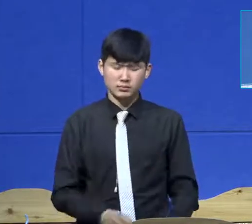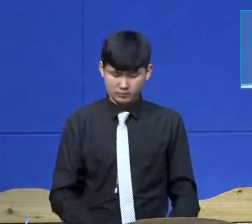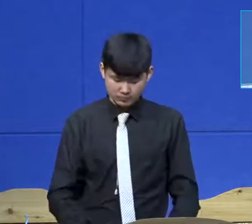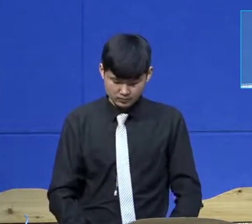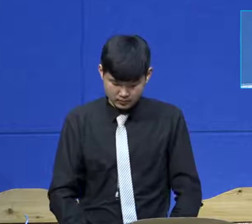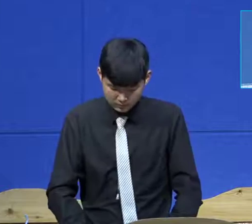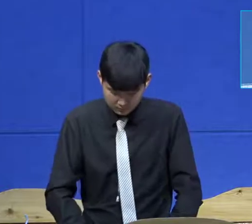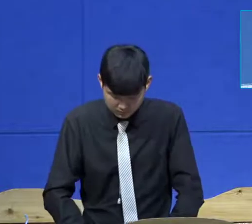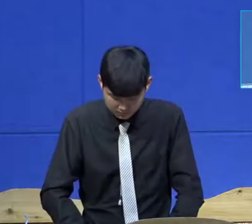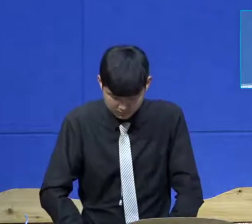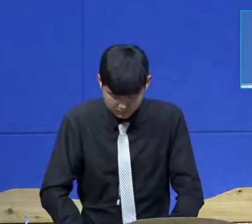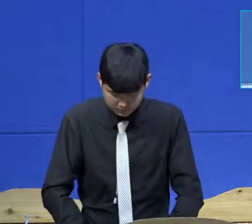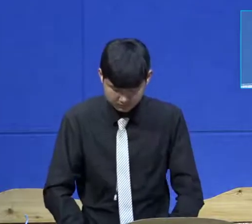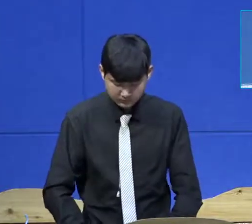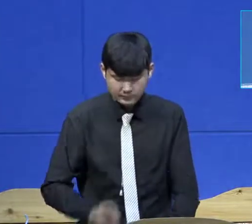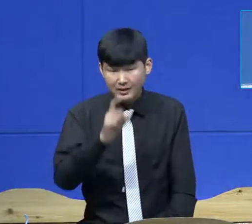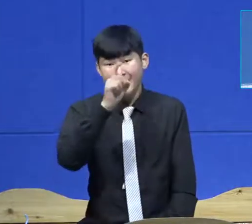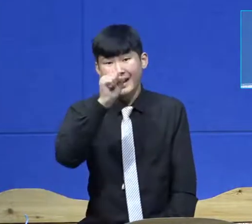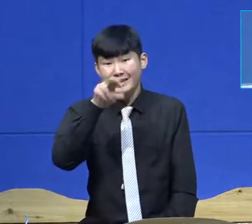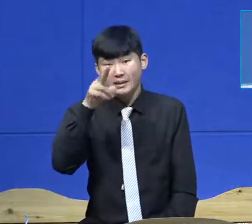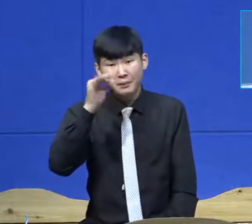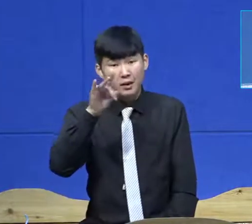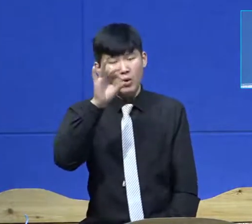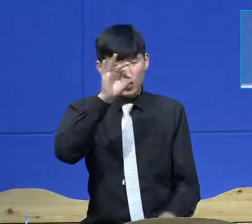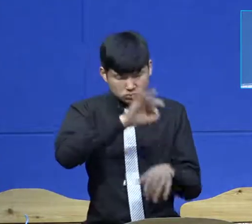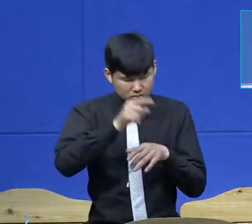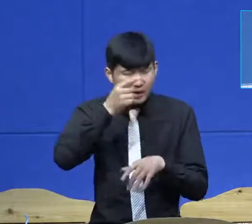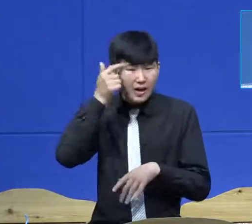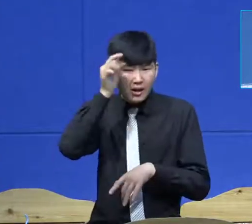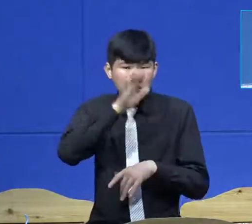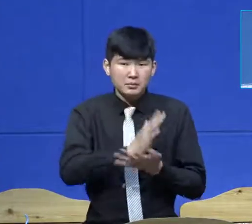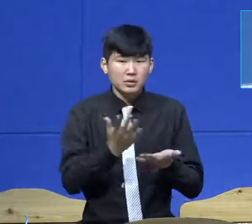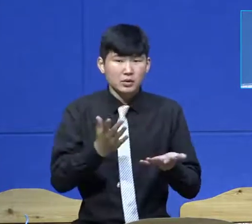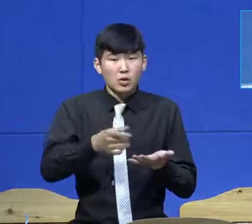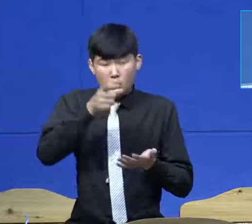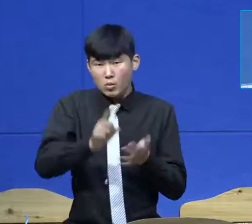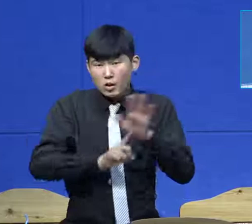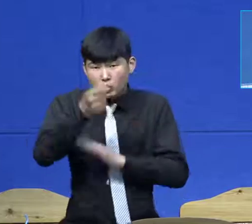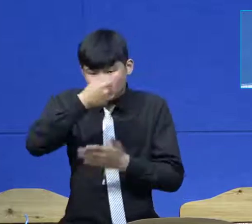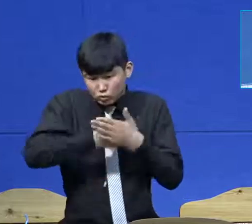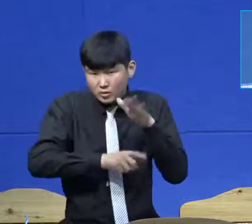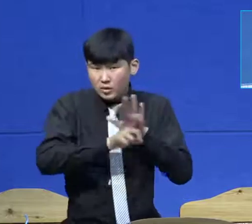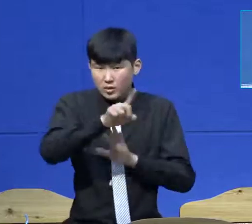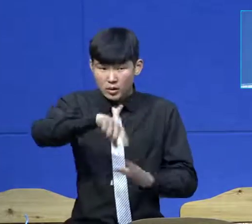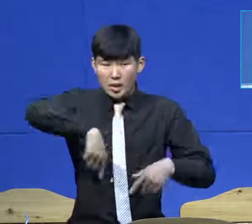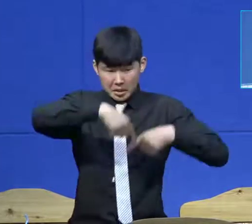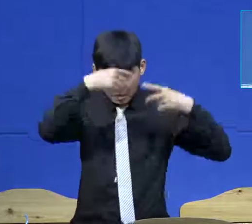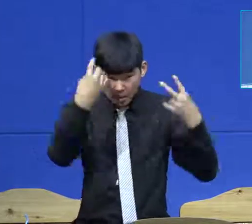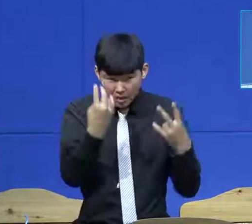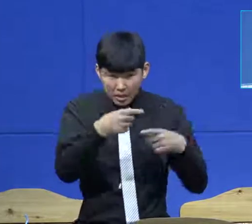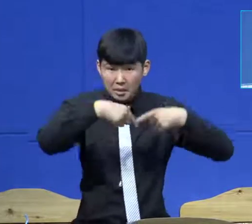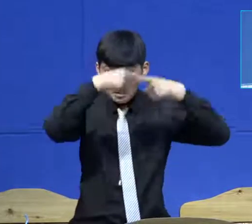За. Халтурт өвчин ч ихсэн юм аимшигтай байна. Хүн бол төрхөөс авахуулаад энэ гим гэдэг халтурт